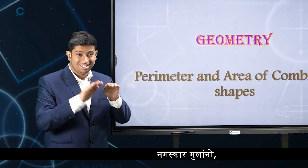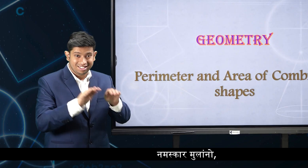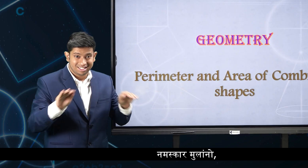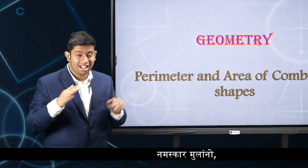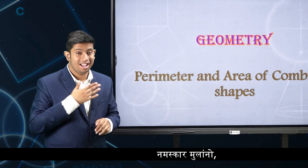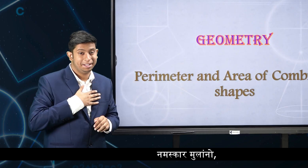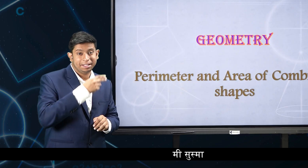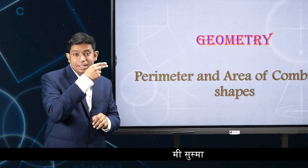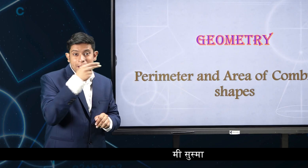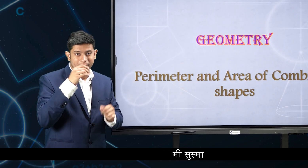नमस्कार मुलांनो, मी सुषमा.